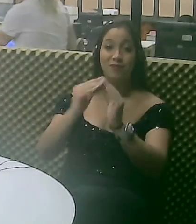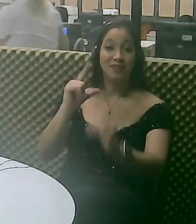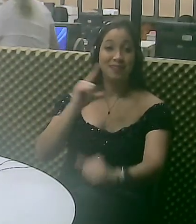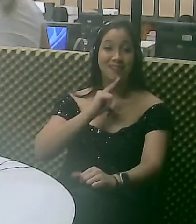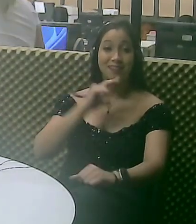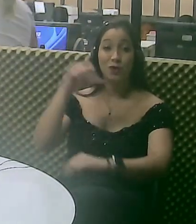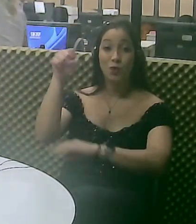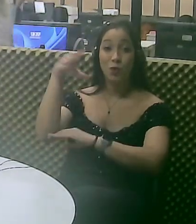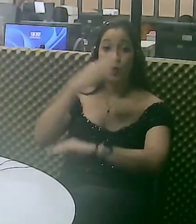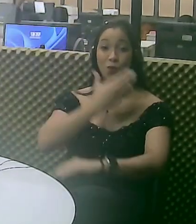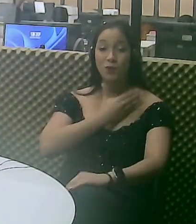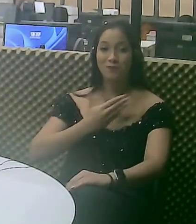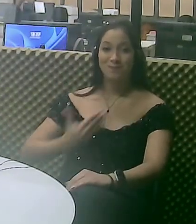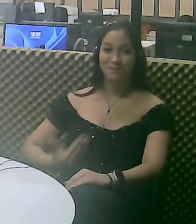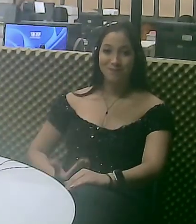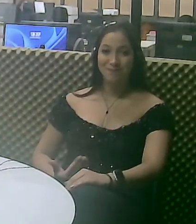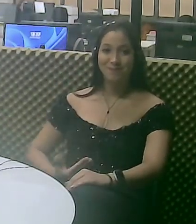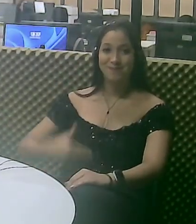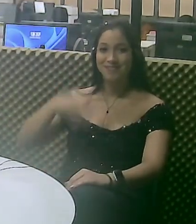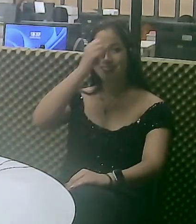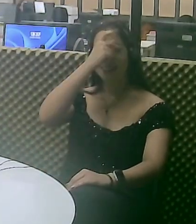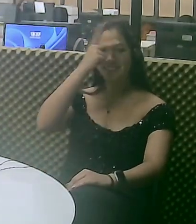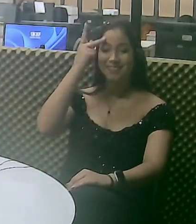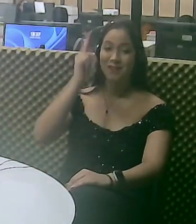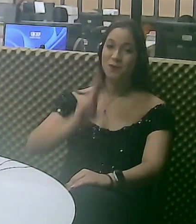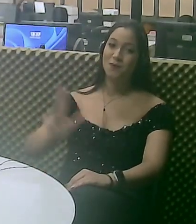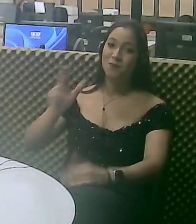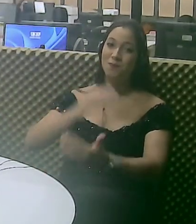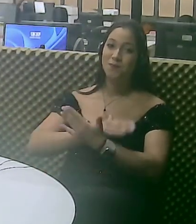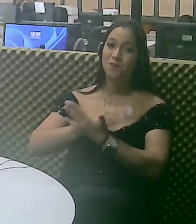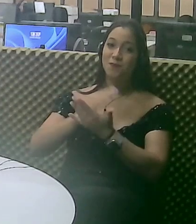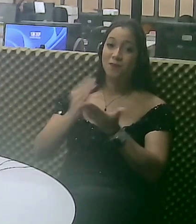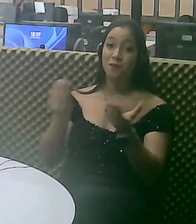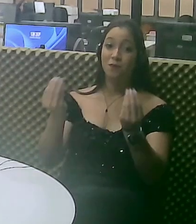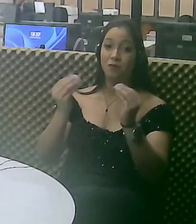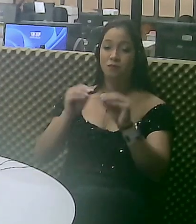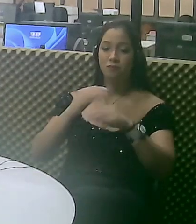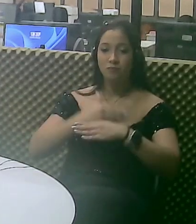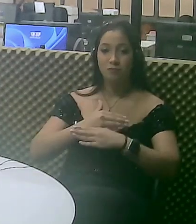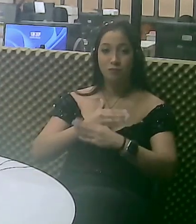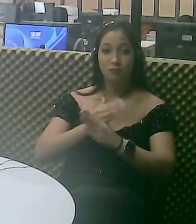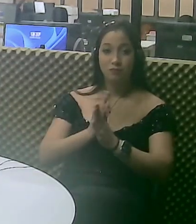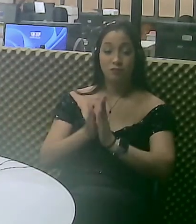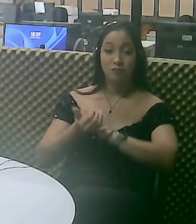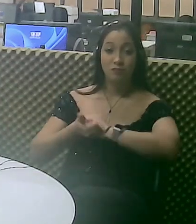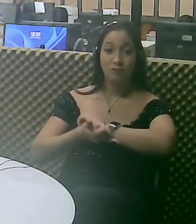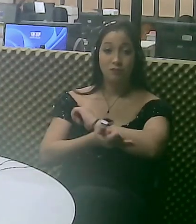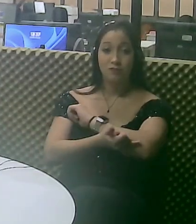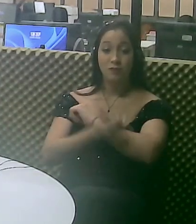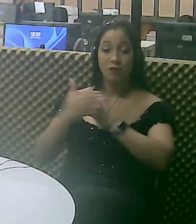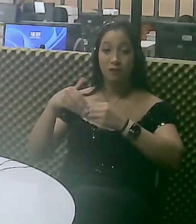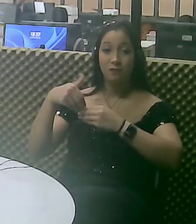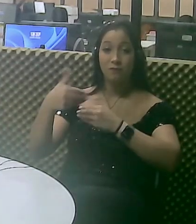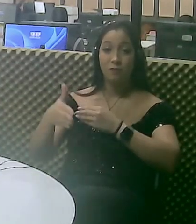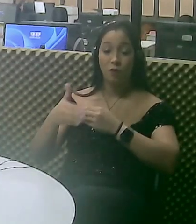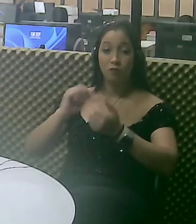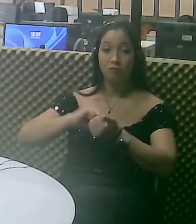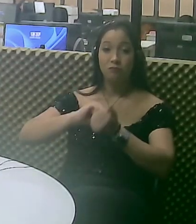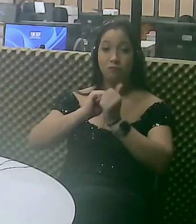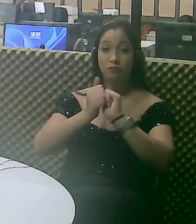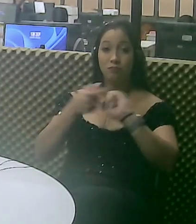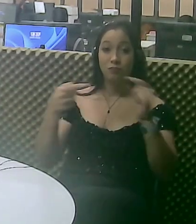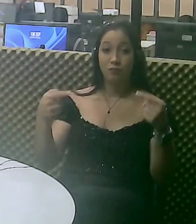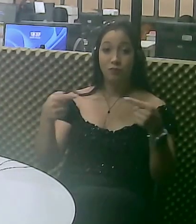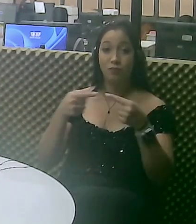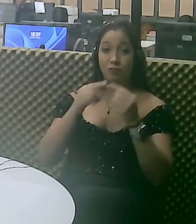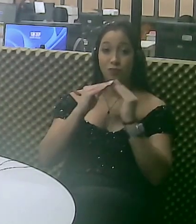com iluminação pública. A Prefeitura de Uberlândia iniciou a implantação e regularização da infraestrutura externa adequada para que o